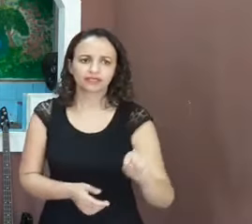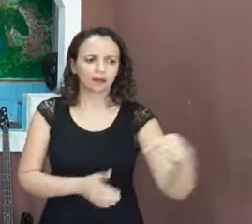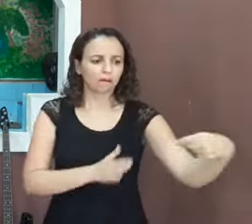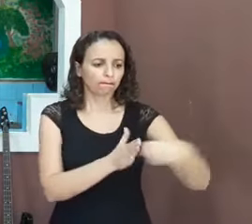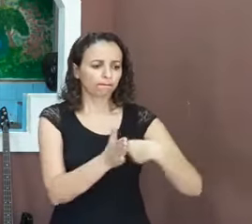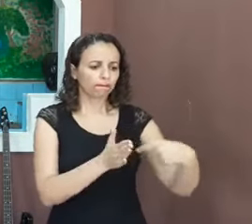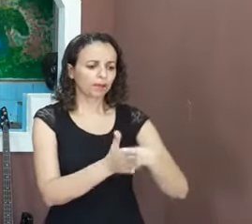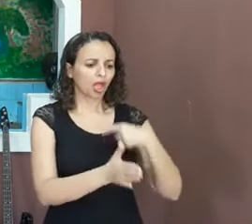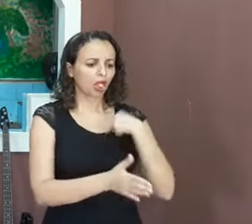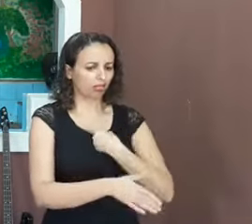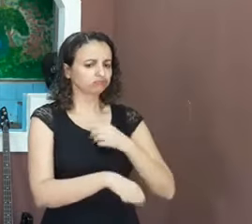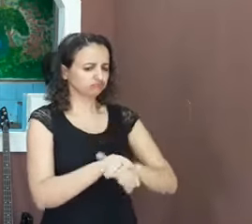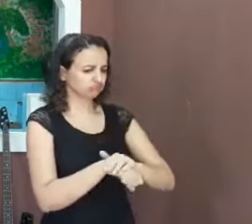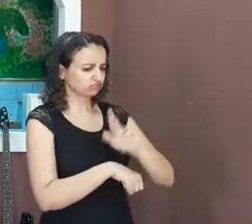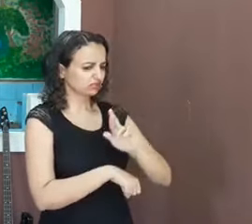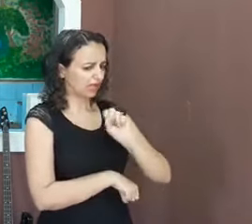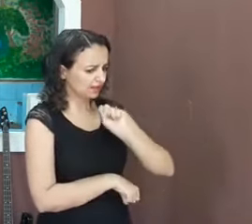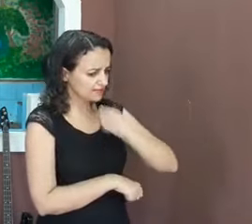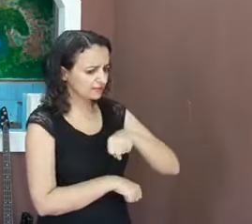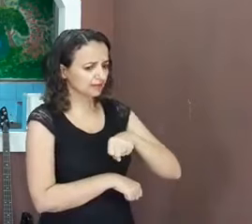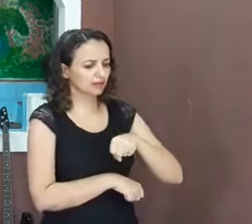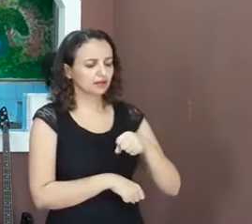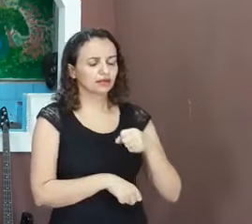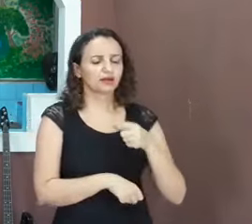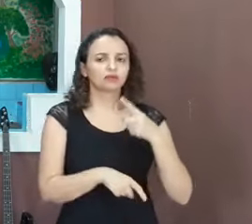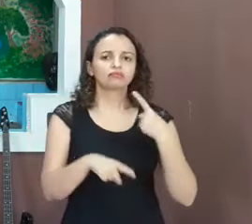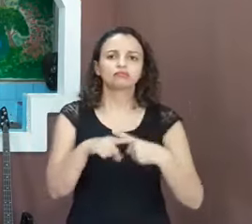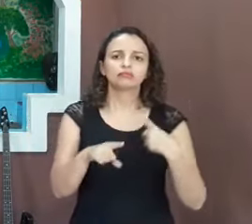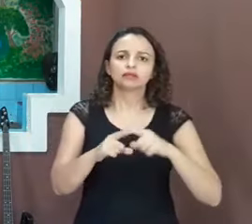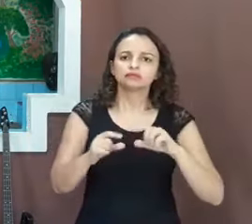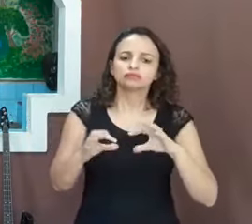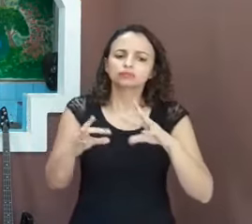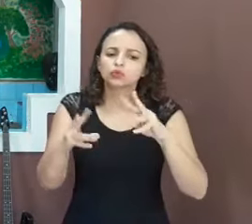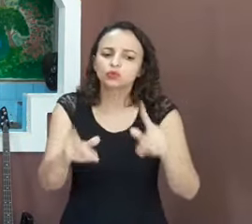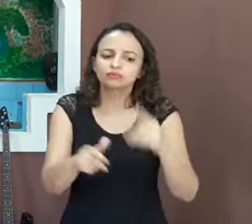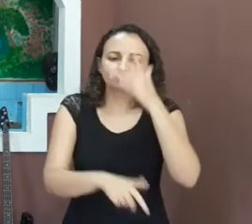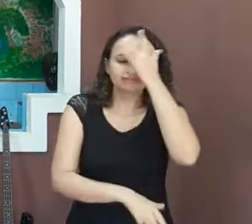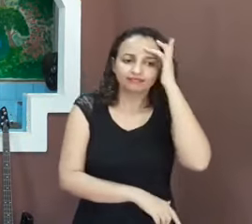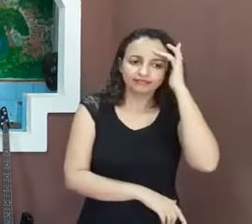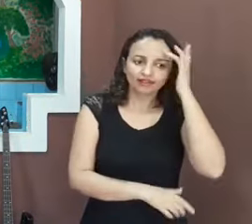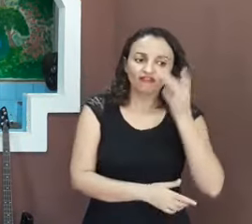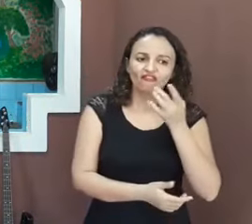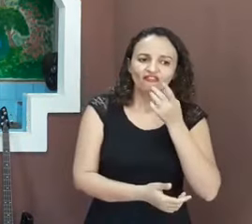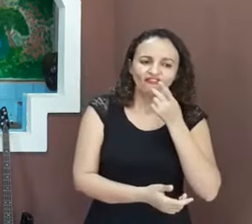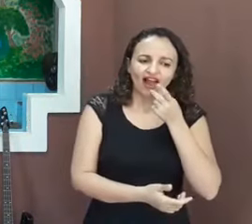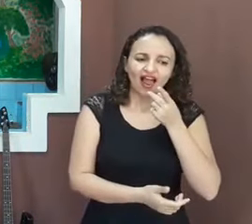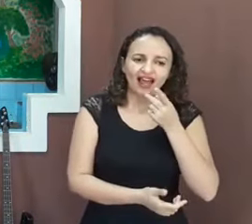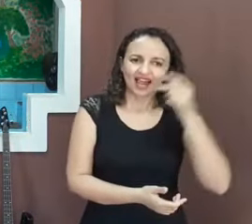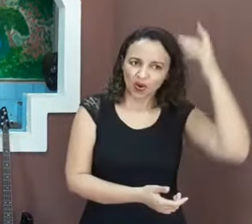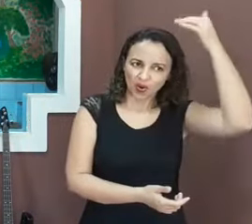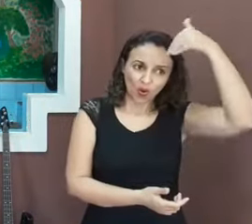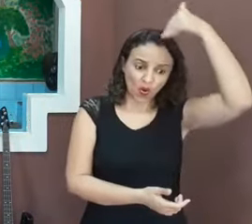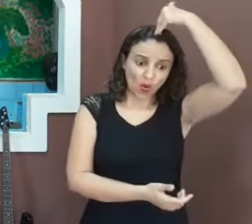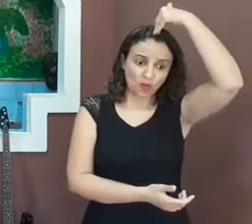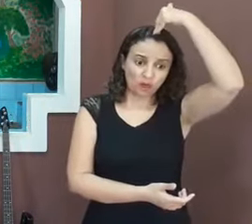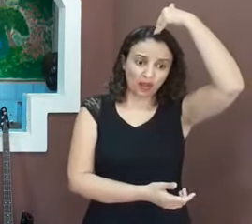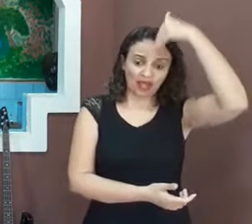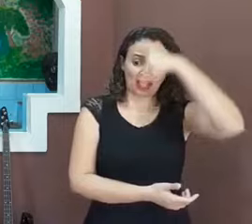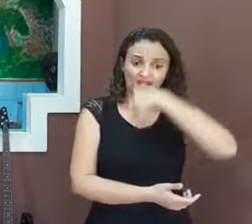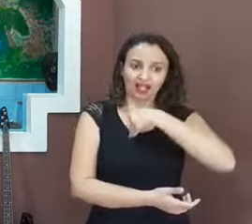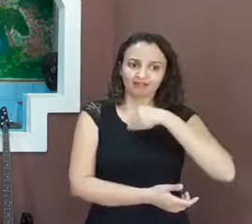nossa responsabilidade? Porque é uma questão muito interessante. Todo mundo gosta de culpabilizar o outro. É culpa